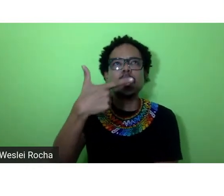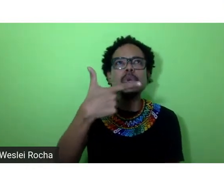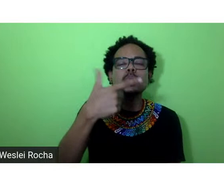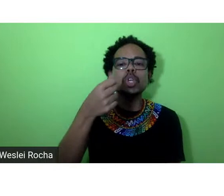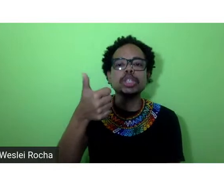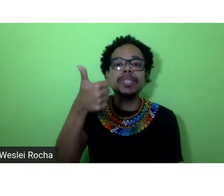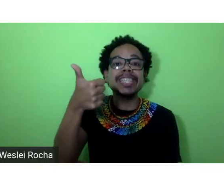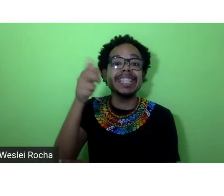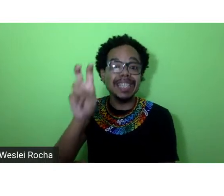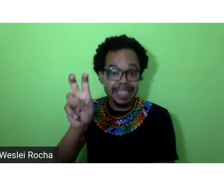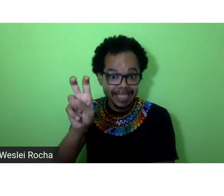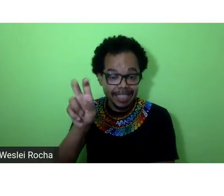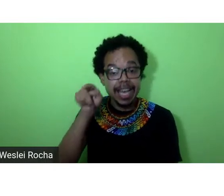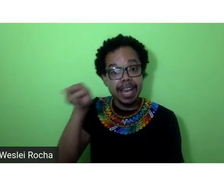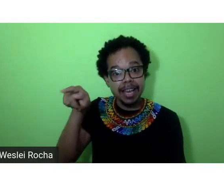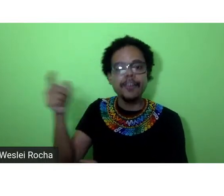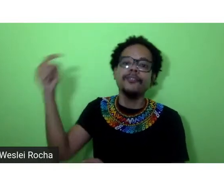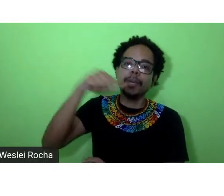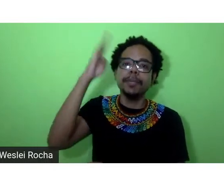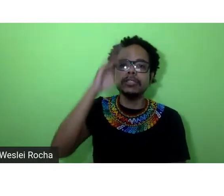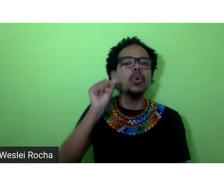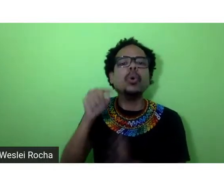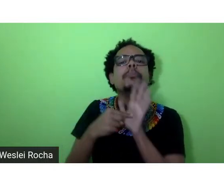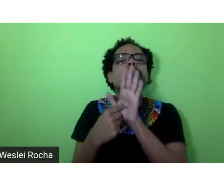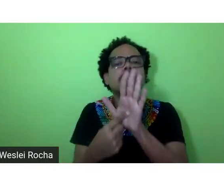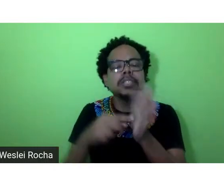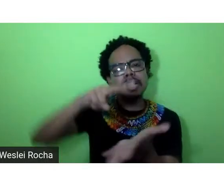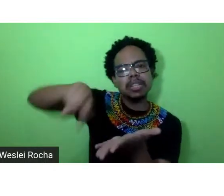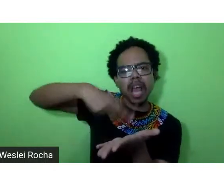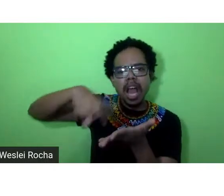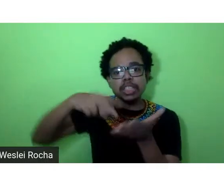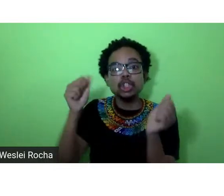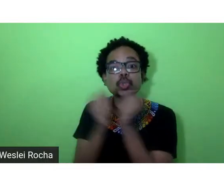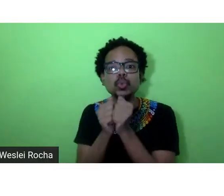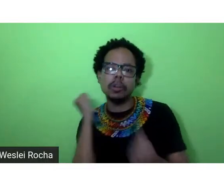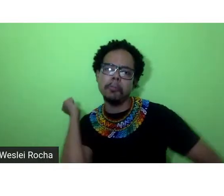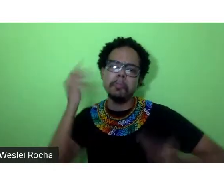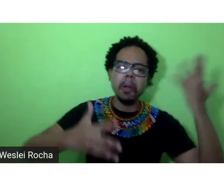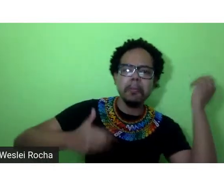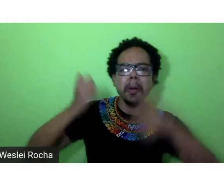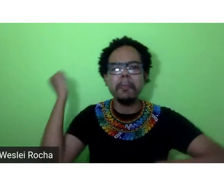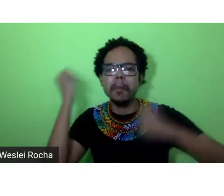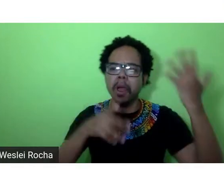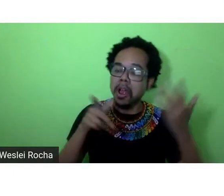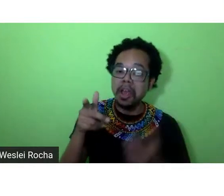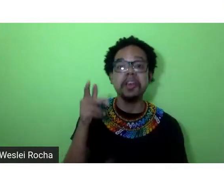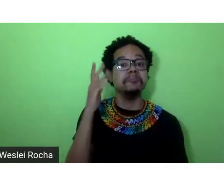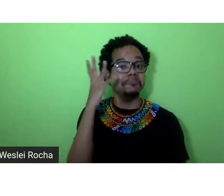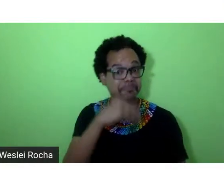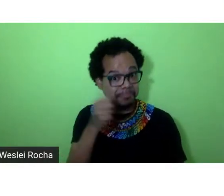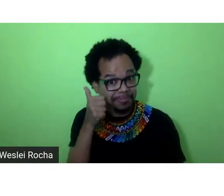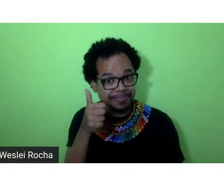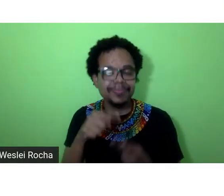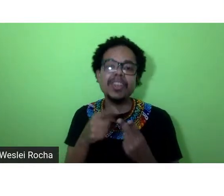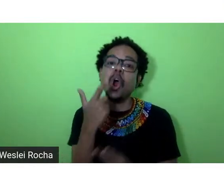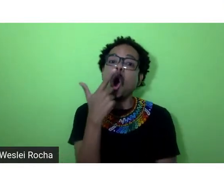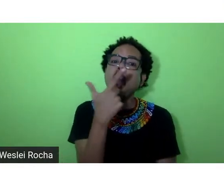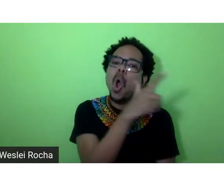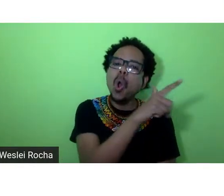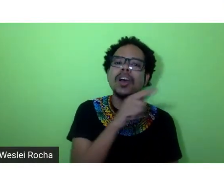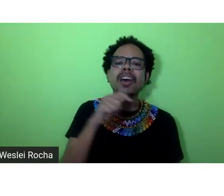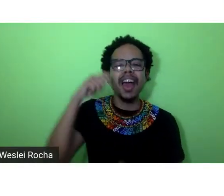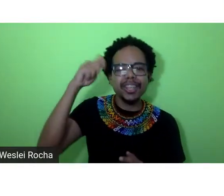vezes encontro de surdos aqui no rio em 2015 aconteceu um evento eu fico convite para que eles pudessem participar